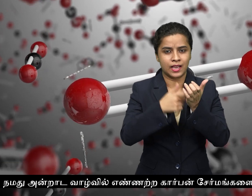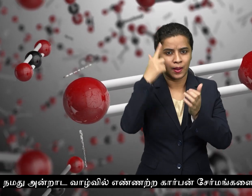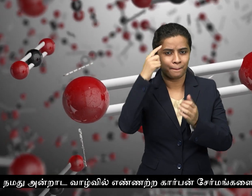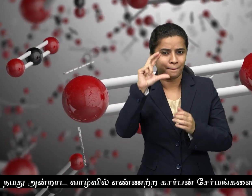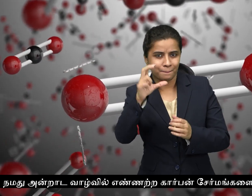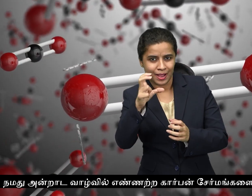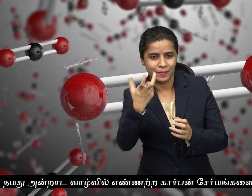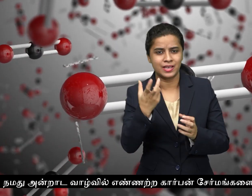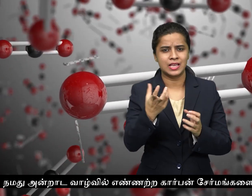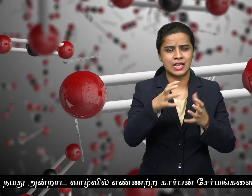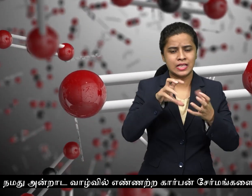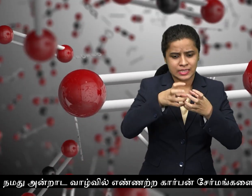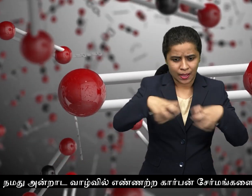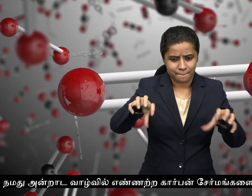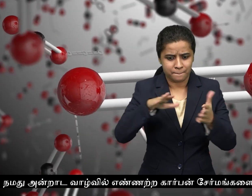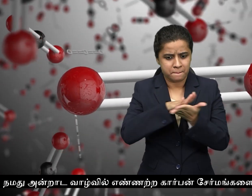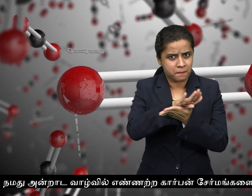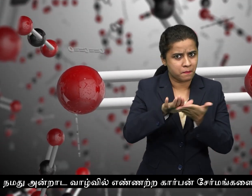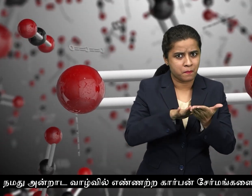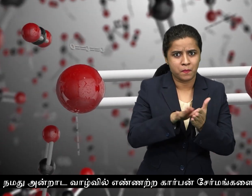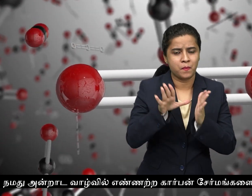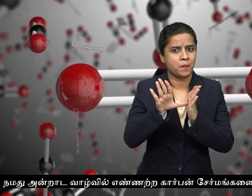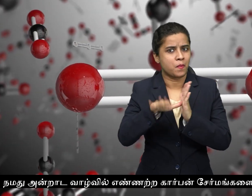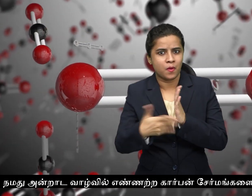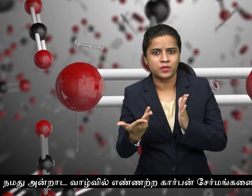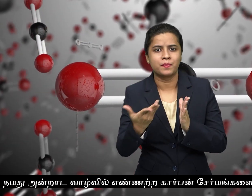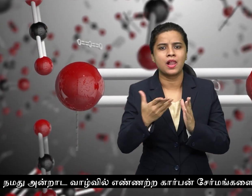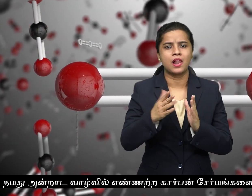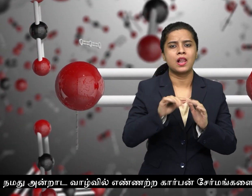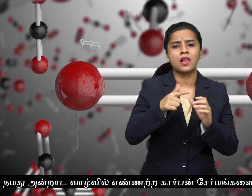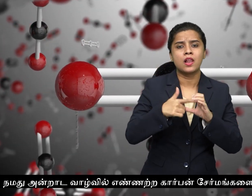நமது அன்றாட வாழ்வில் எண்ணற்ற கார்பன் சேர்மங்களை பயன்படுத்துவதால்